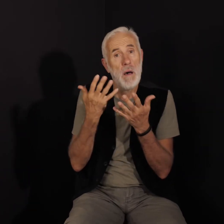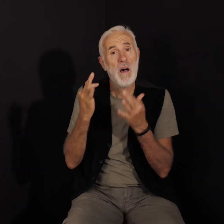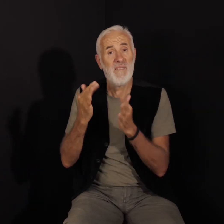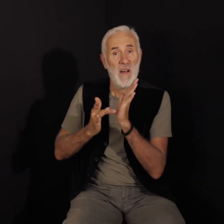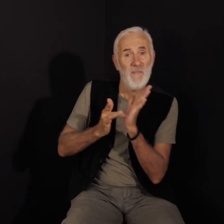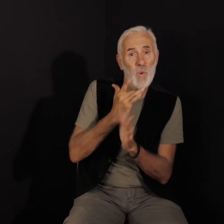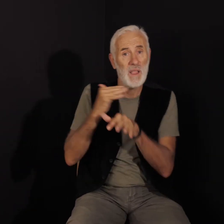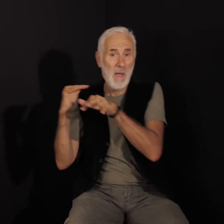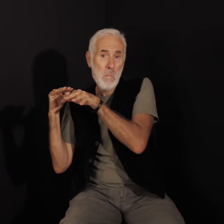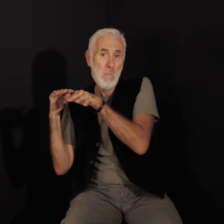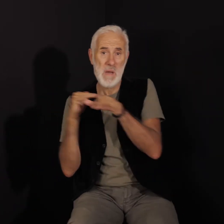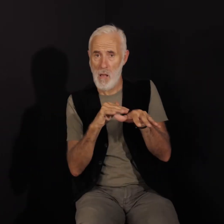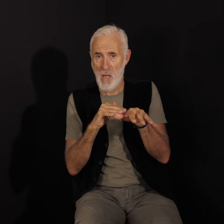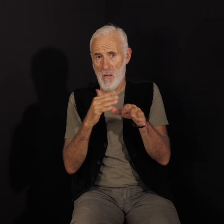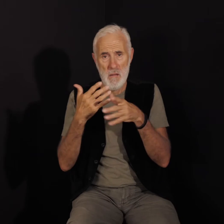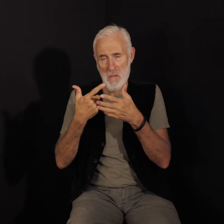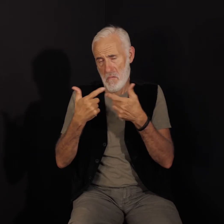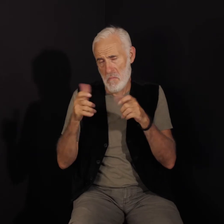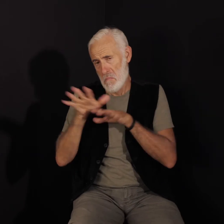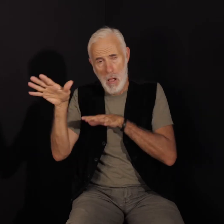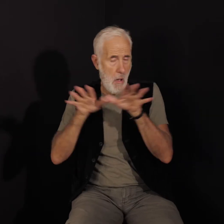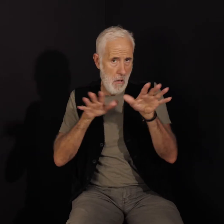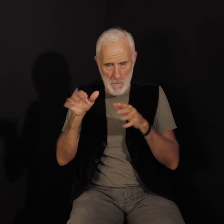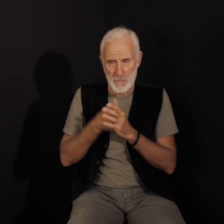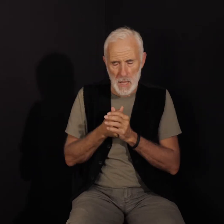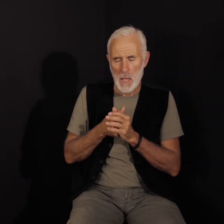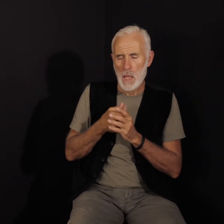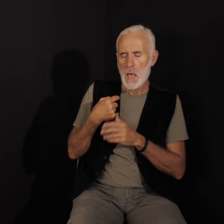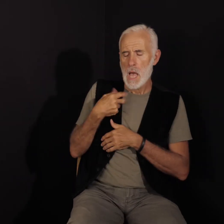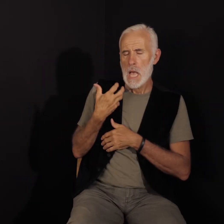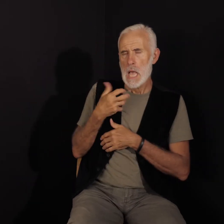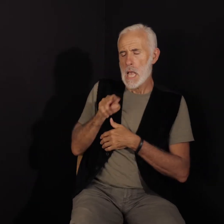J'ai choisi de traiter ce sujet-là d'une manière un peu particulière.